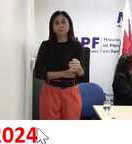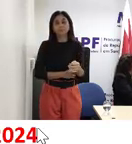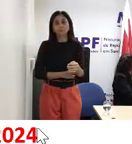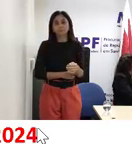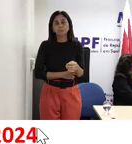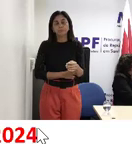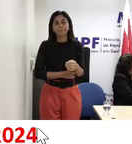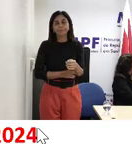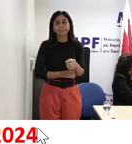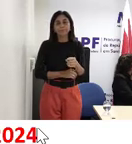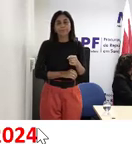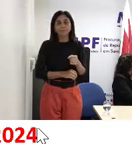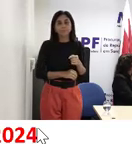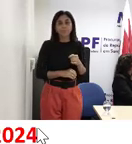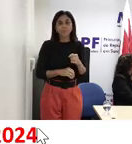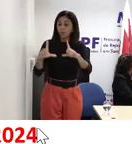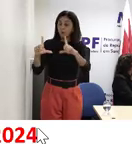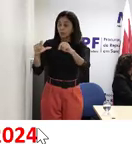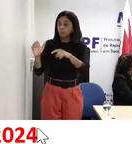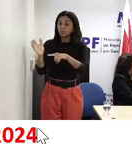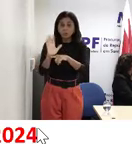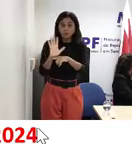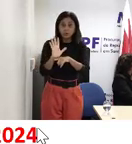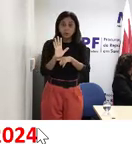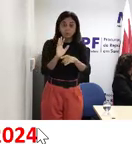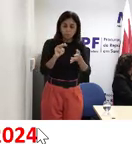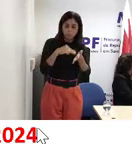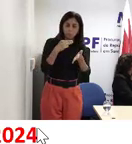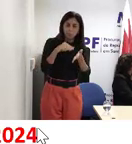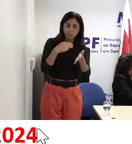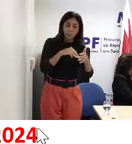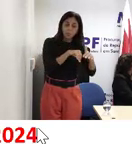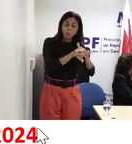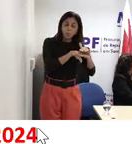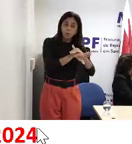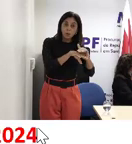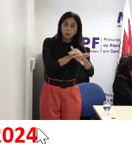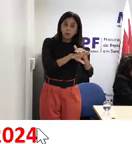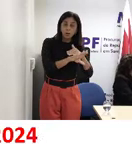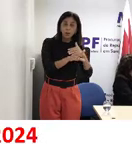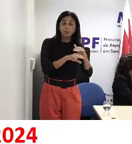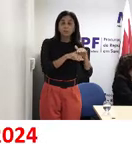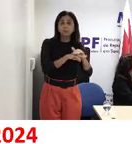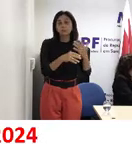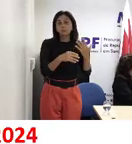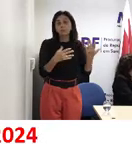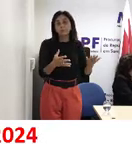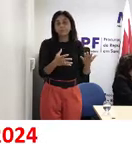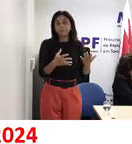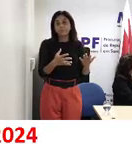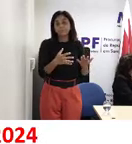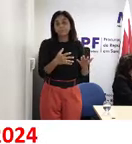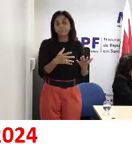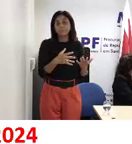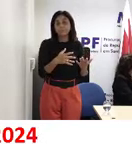tornou-se Edo também nós temos aqui o estupro de vulnerável já bem pontuado anteriormente pelo Dr Gilberto 217 a